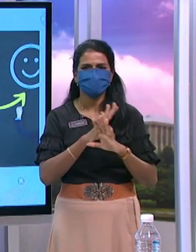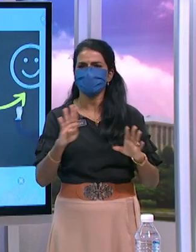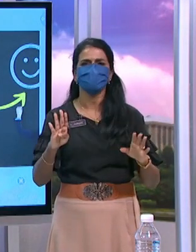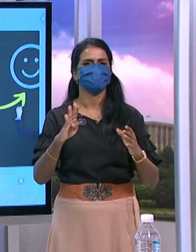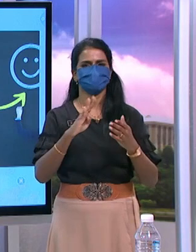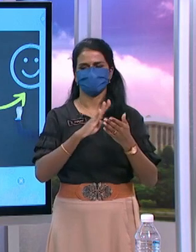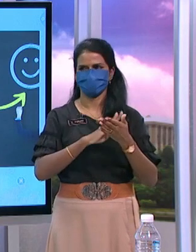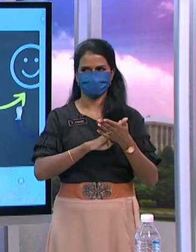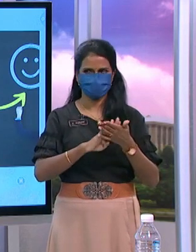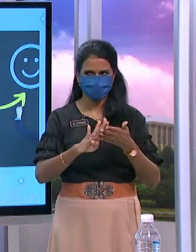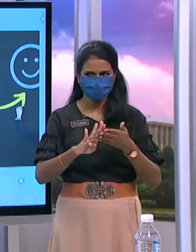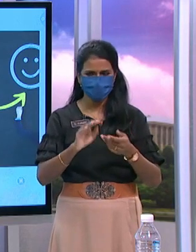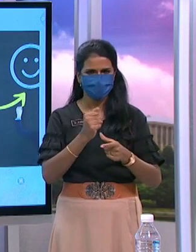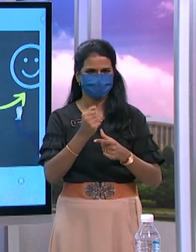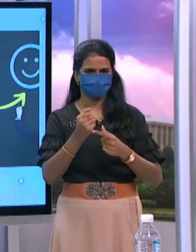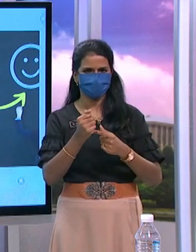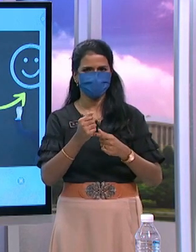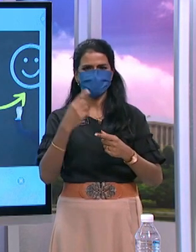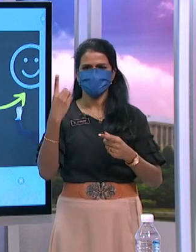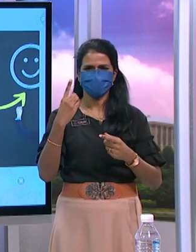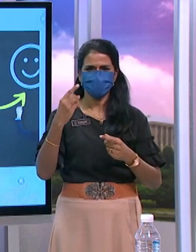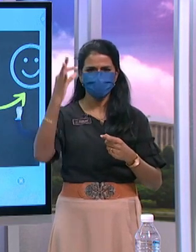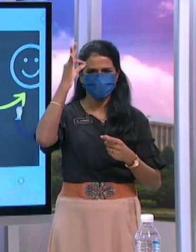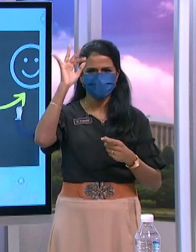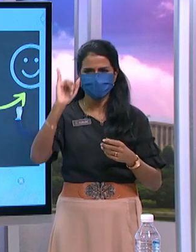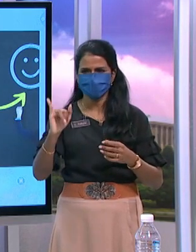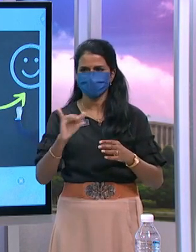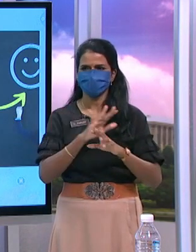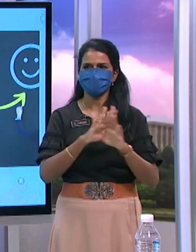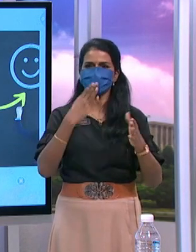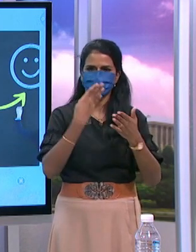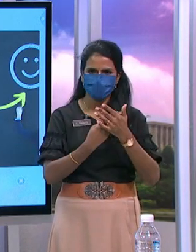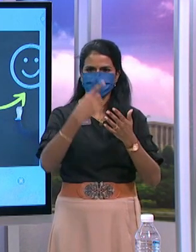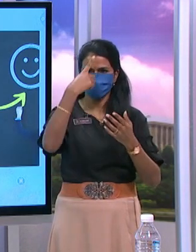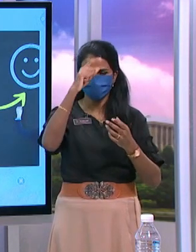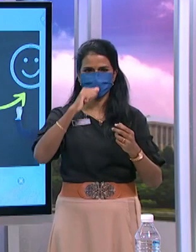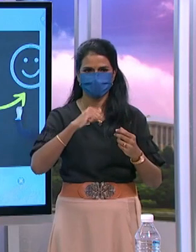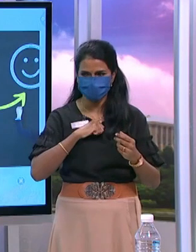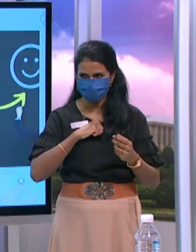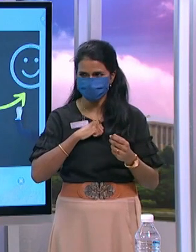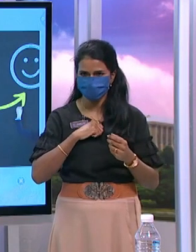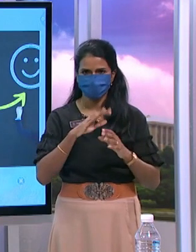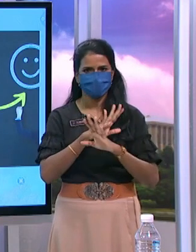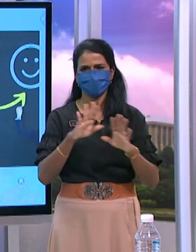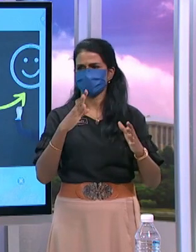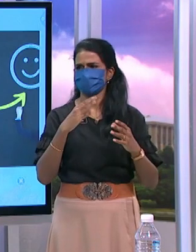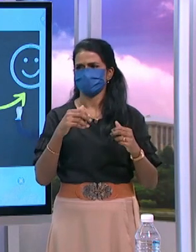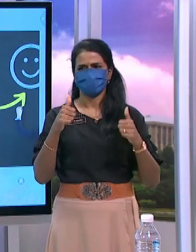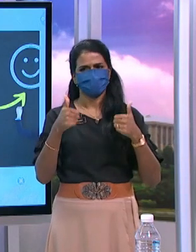tak bersih atau selalu fikir yang tidak baik untuk diri, tak bagus